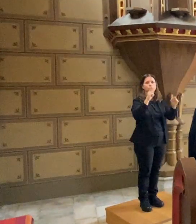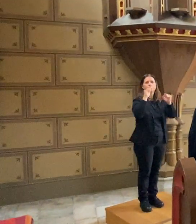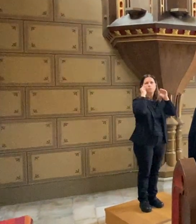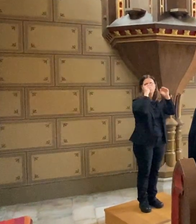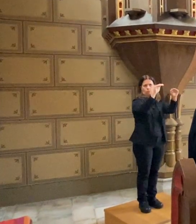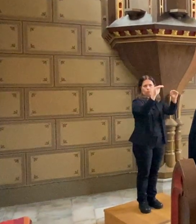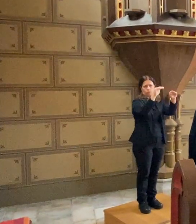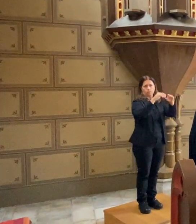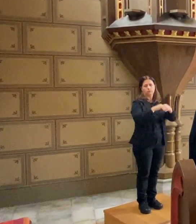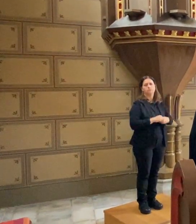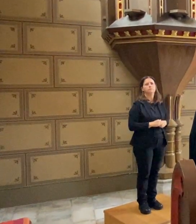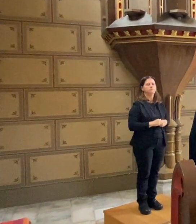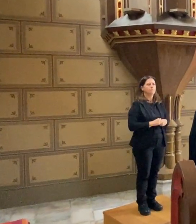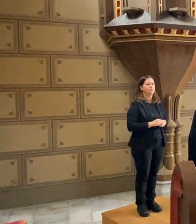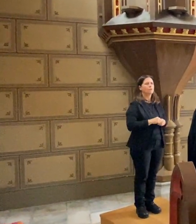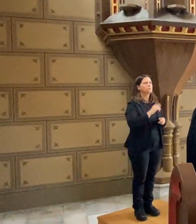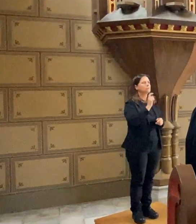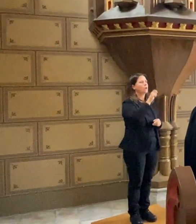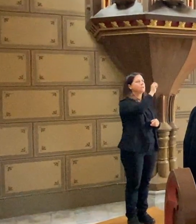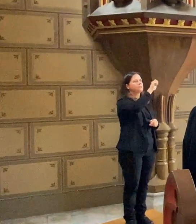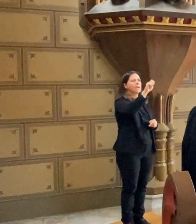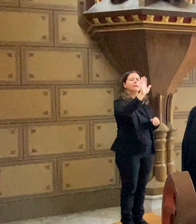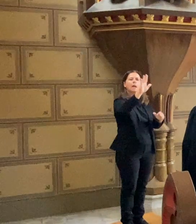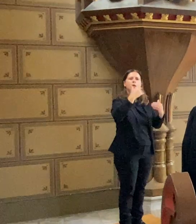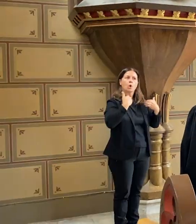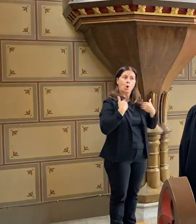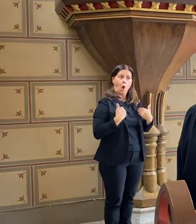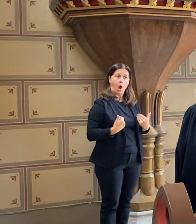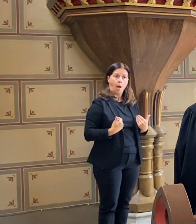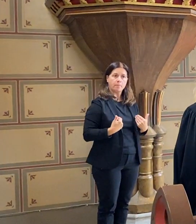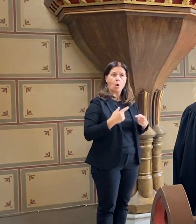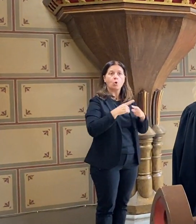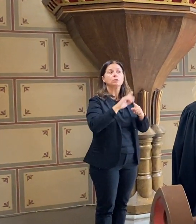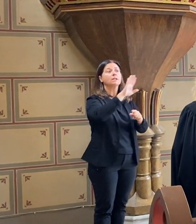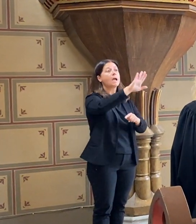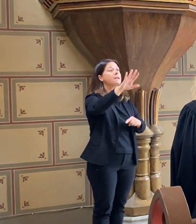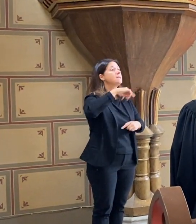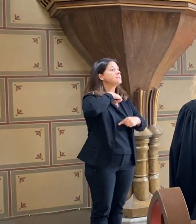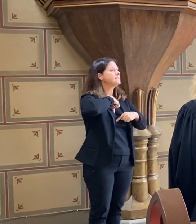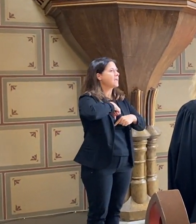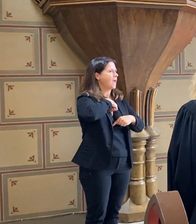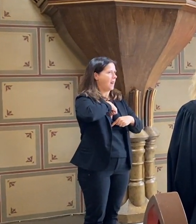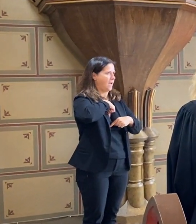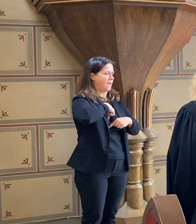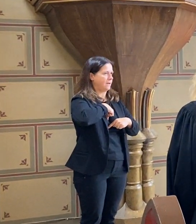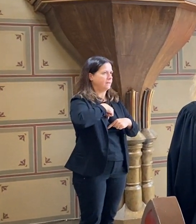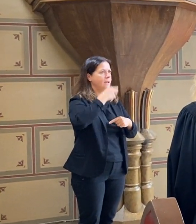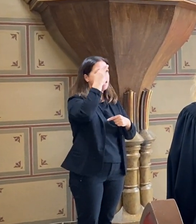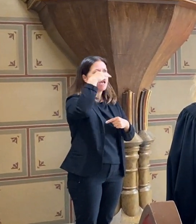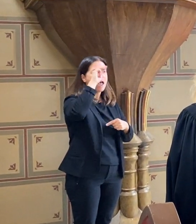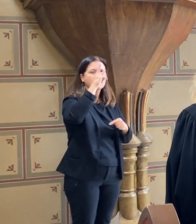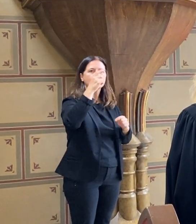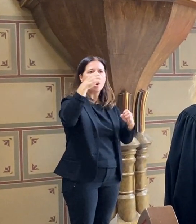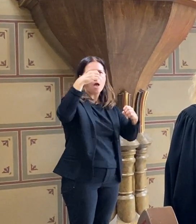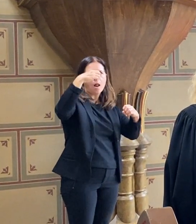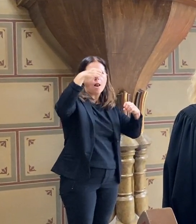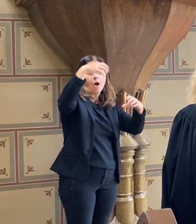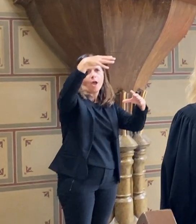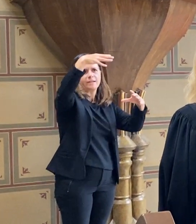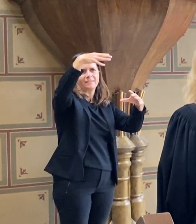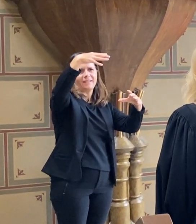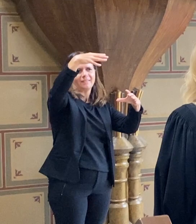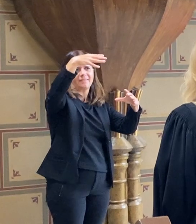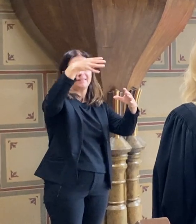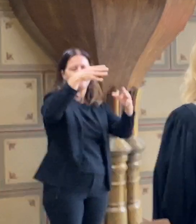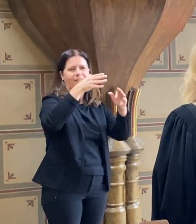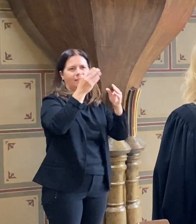dich. Er segne deinen Körper und deine Seele. Der Herr lasse leuchten sein Angesicht